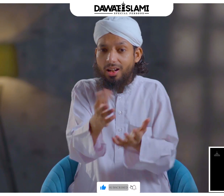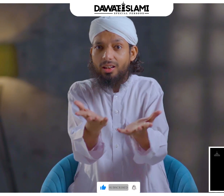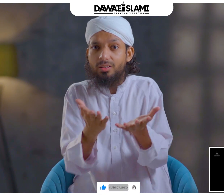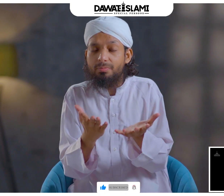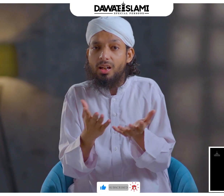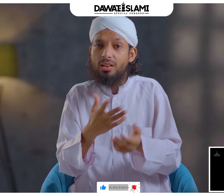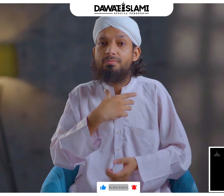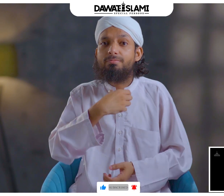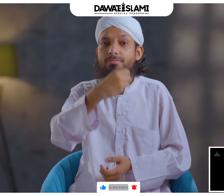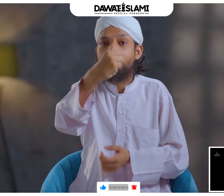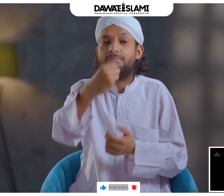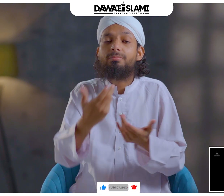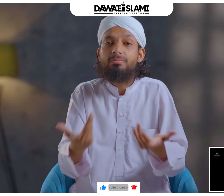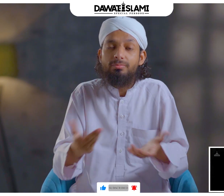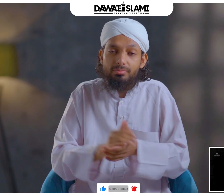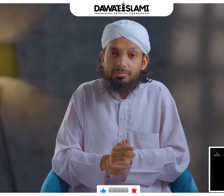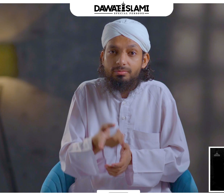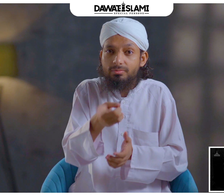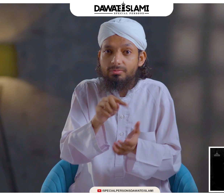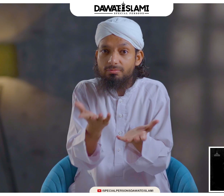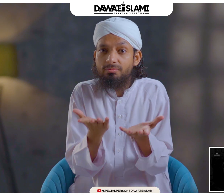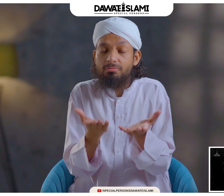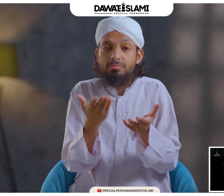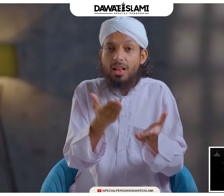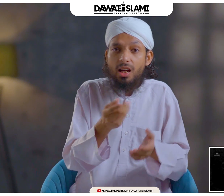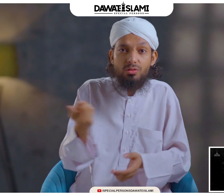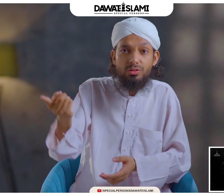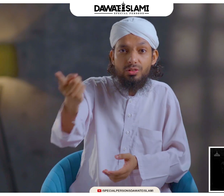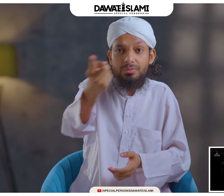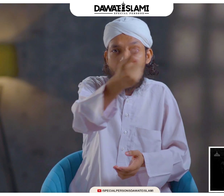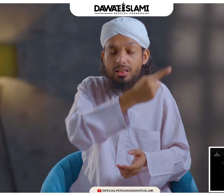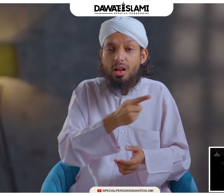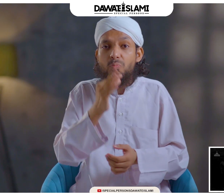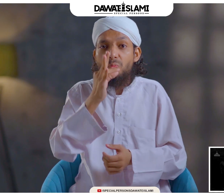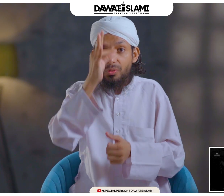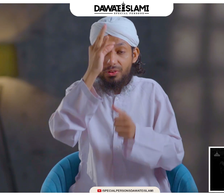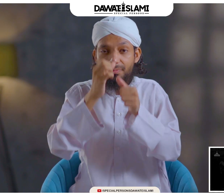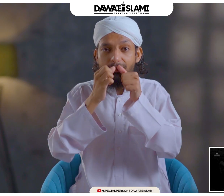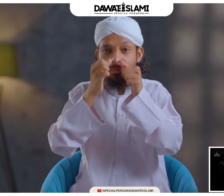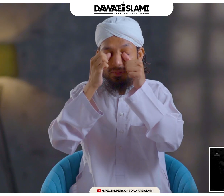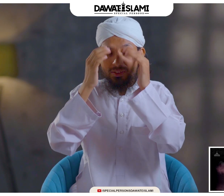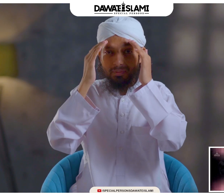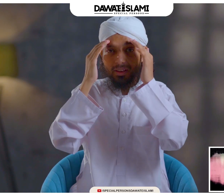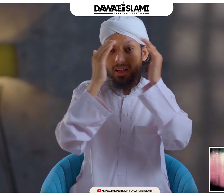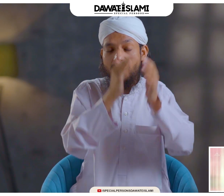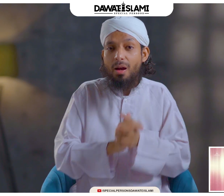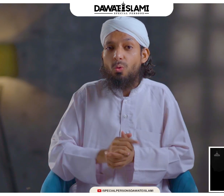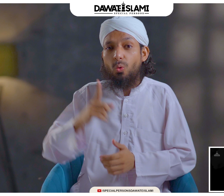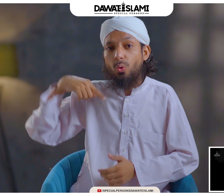المومنین، میں فرار ہو کر کہاں جاتا، یہاں نہ سہی وہاں سزا ملتی، لیکن قیامت تک اسلام کے دشمن